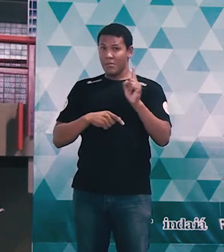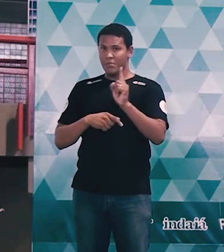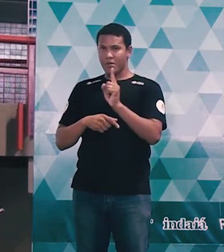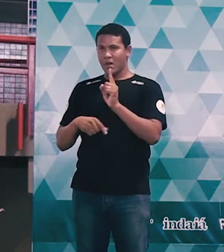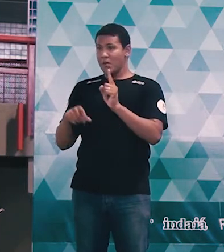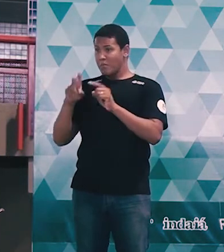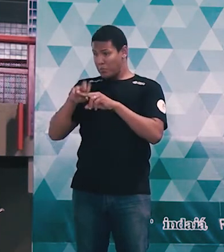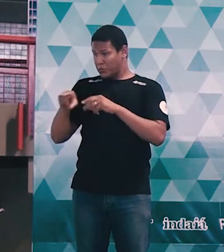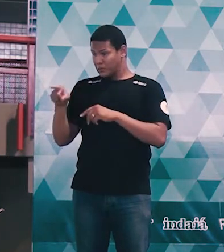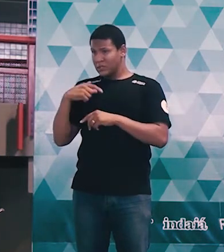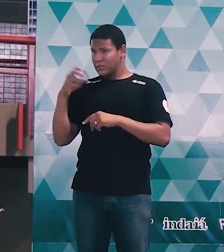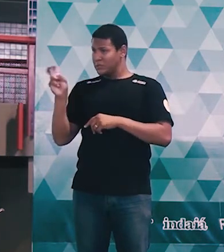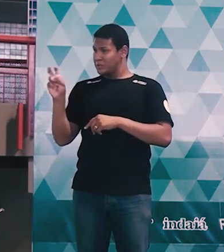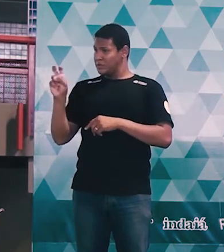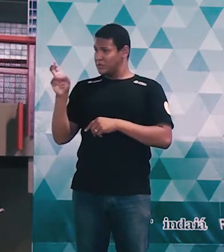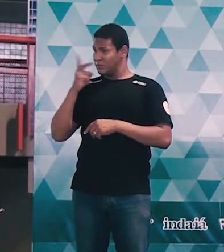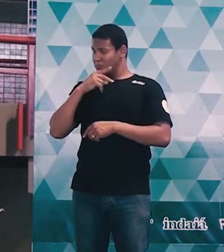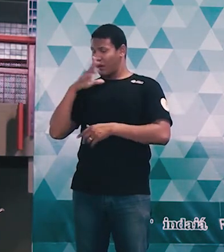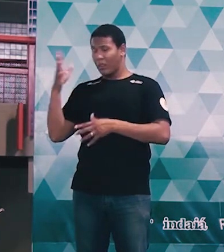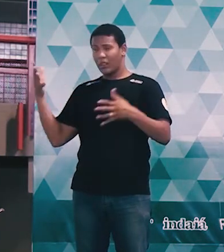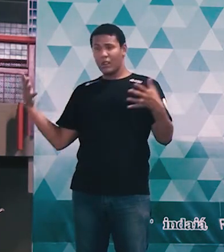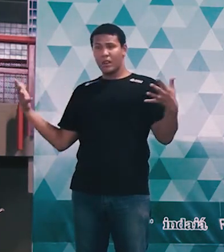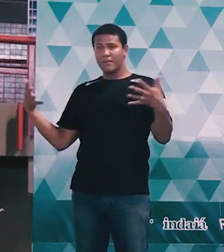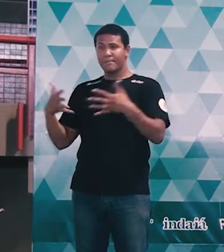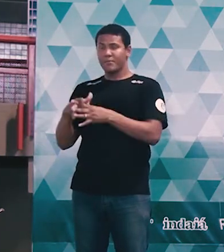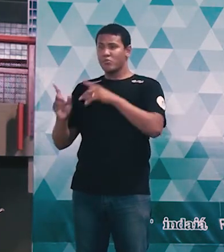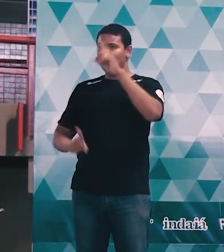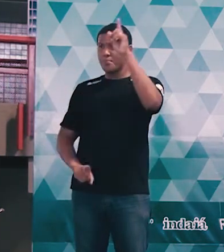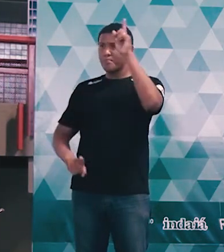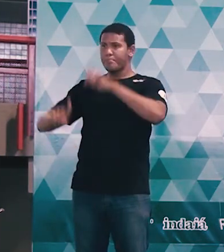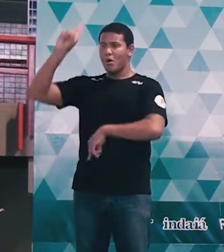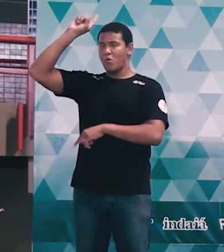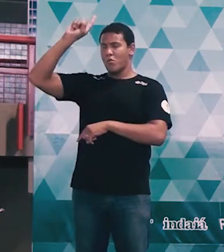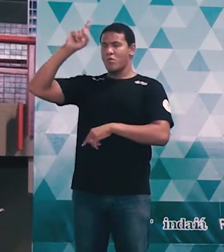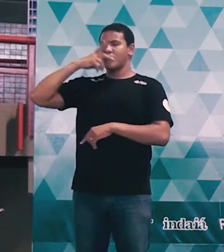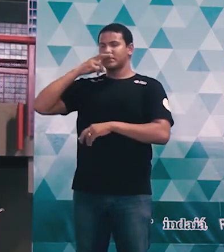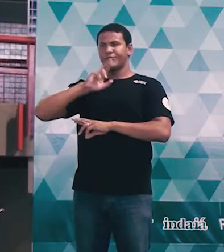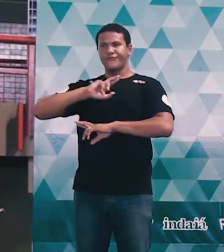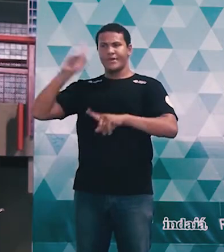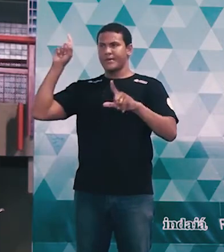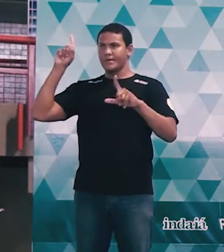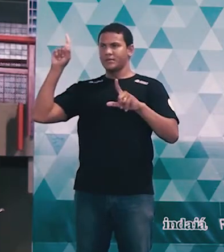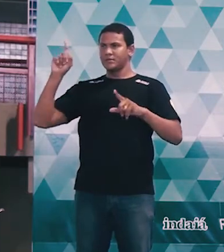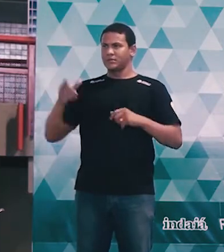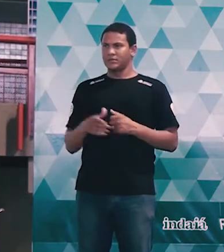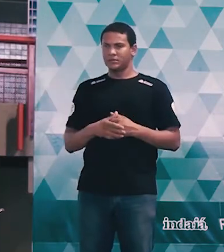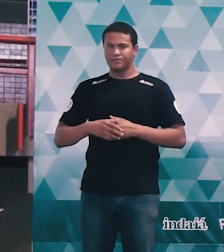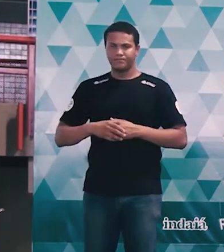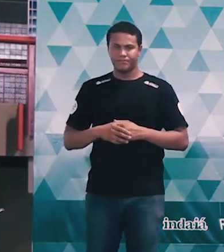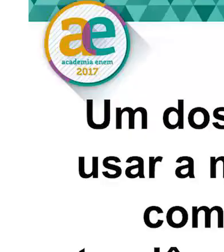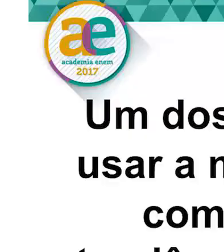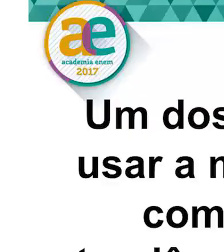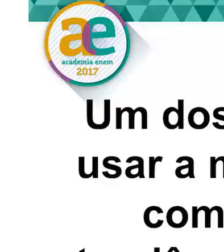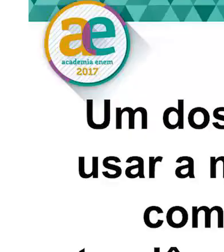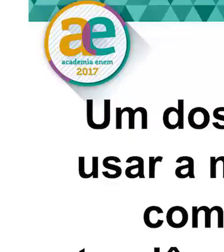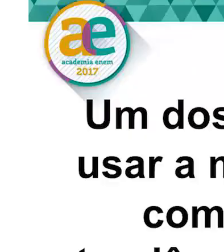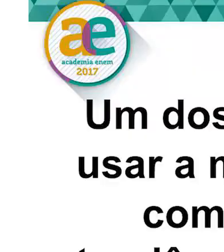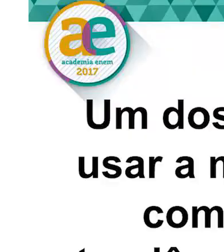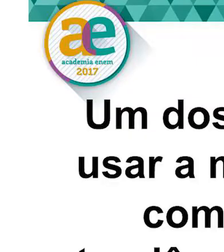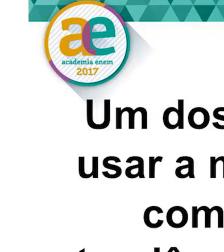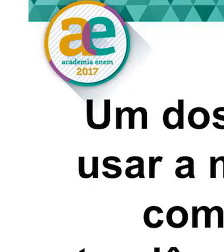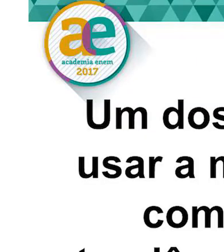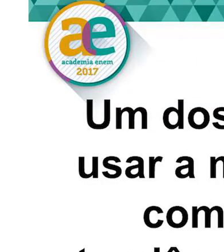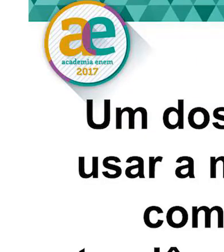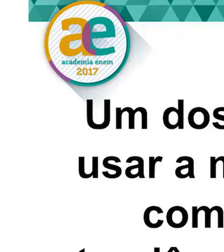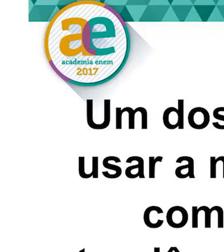a média. E ele acabou desvirtuando o que esse conjunto de valores está representando. Tudo bem? E aí a gente coloca essa